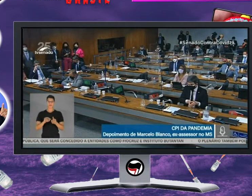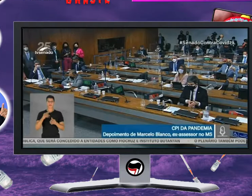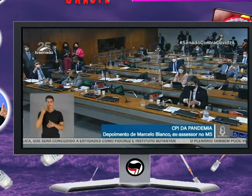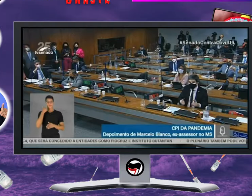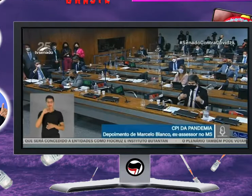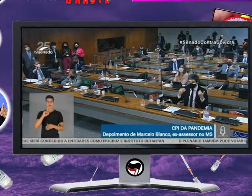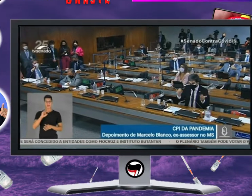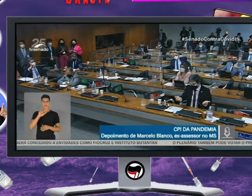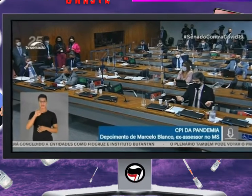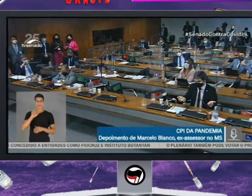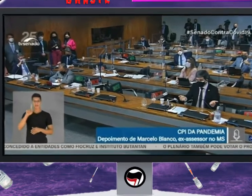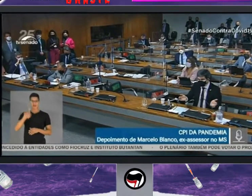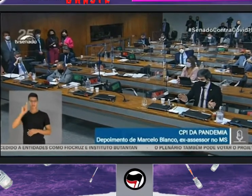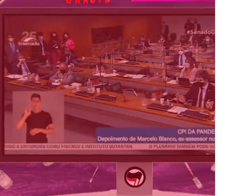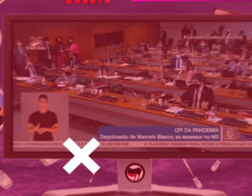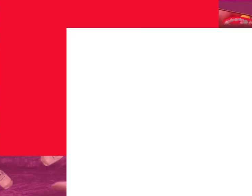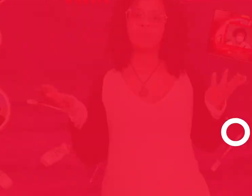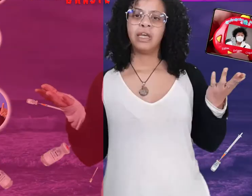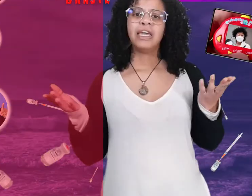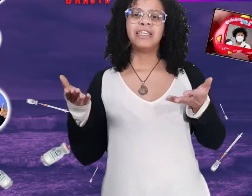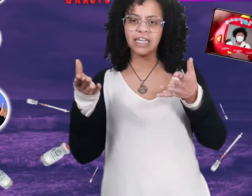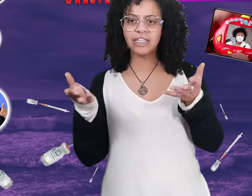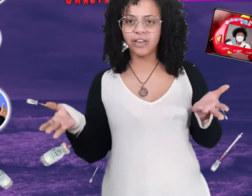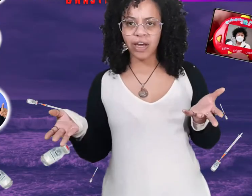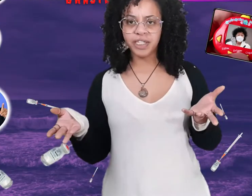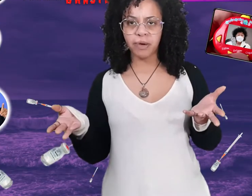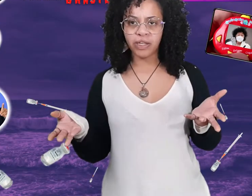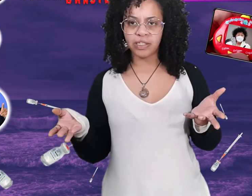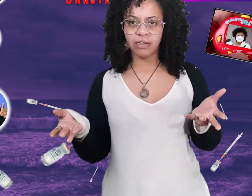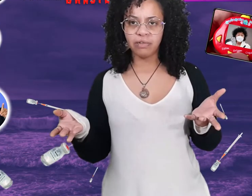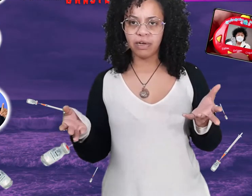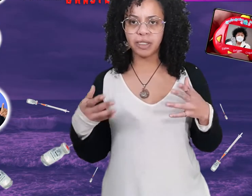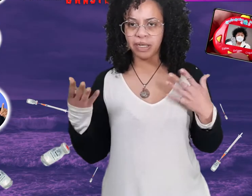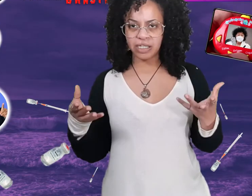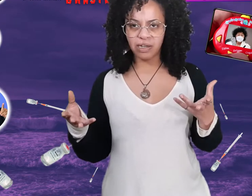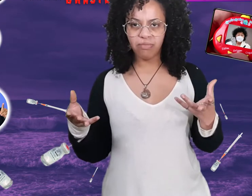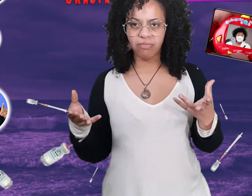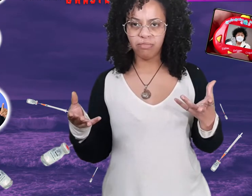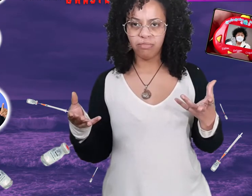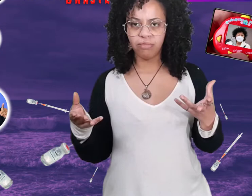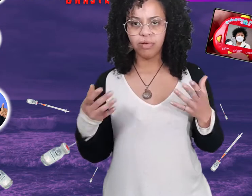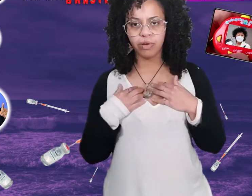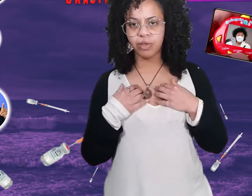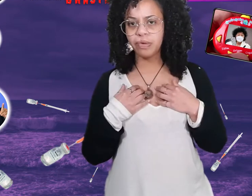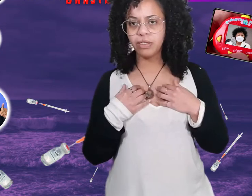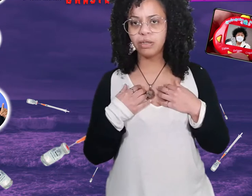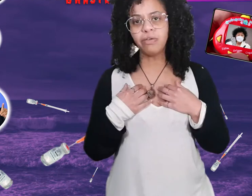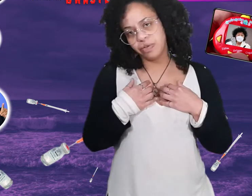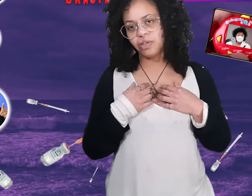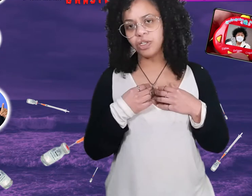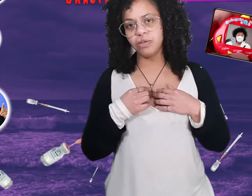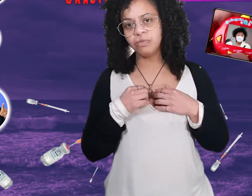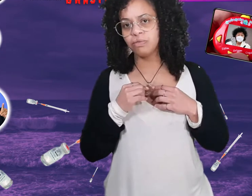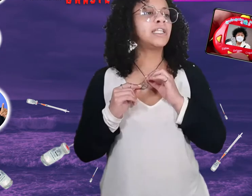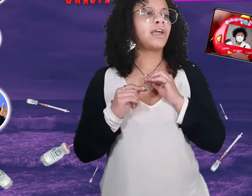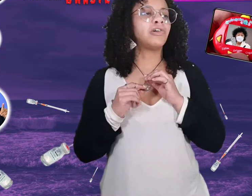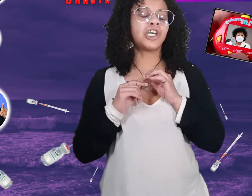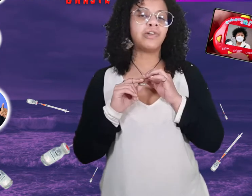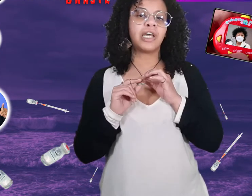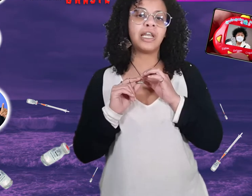defesa e é o direito da defesa apresentá-los. Entendeu? Mas você entendeu a resposta? Entendi. A explicação? Entendi, você eu entendeu? Também, eu entendi. E tem Rogério que é